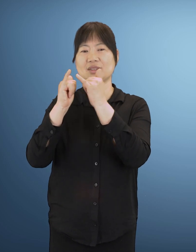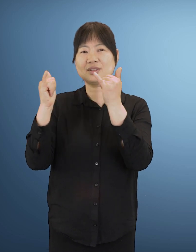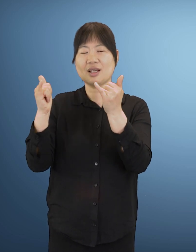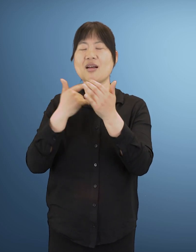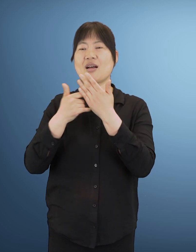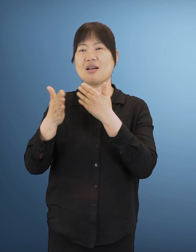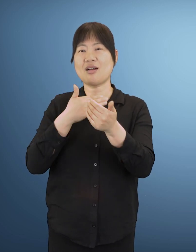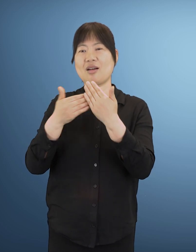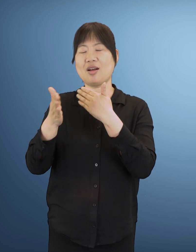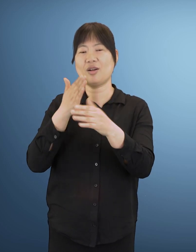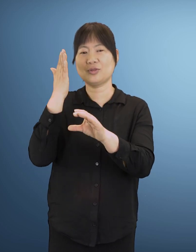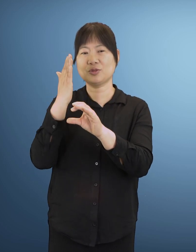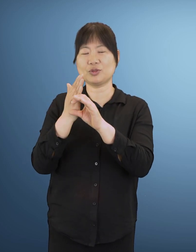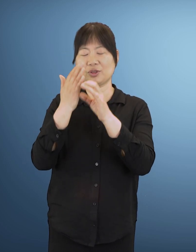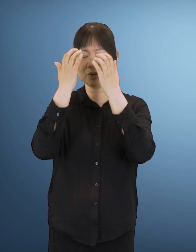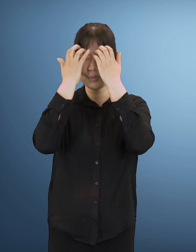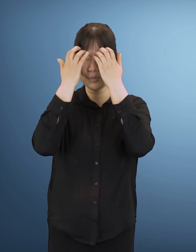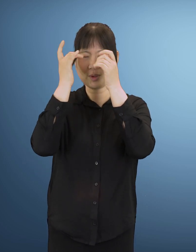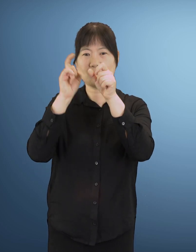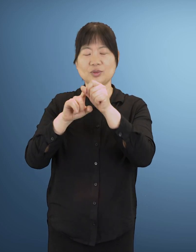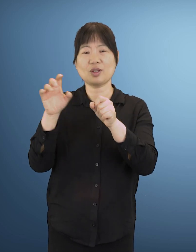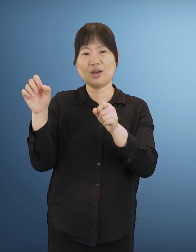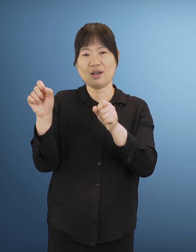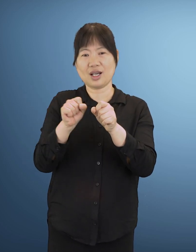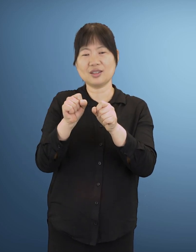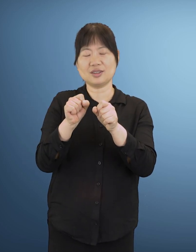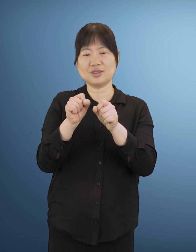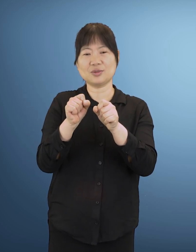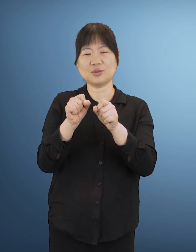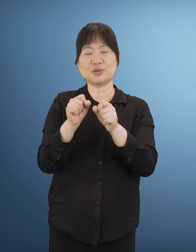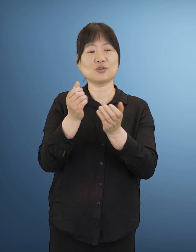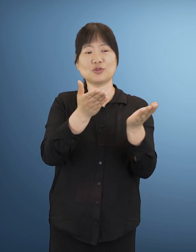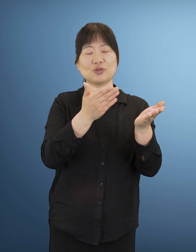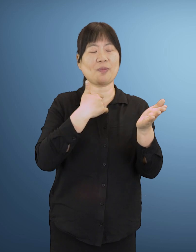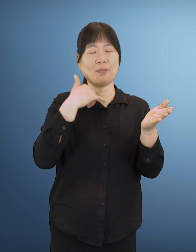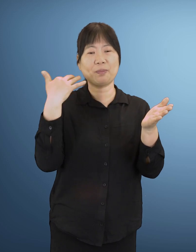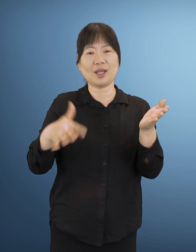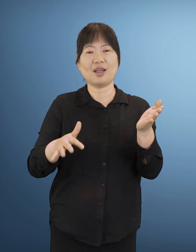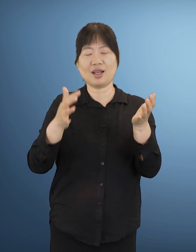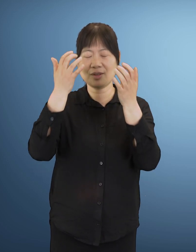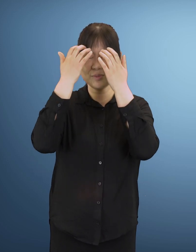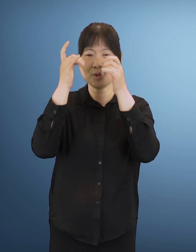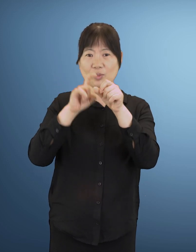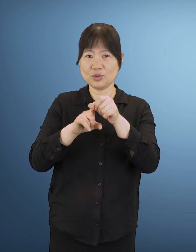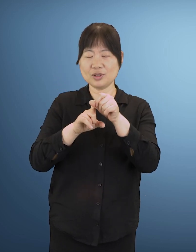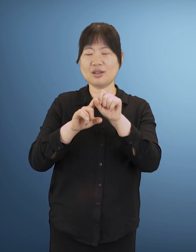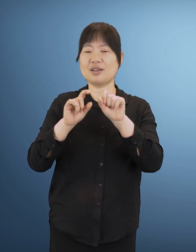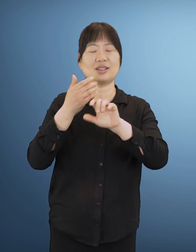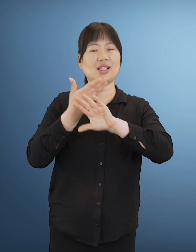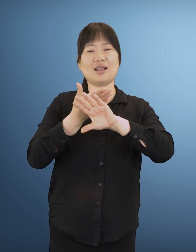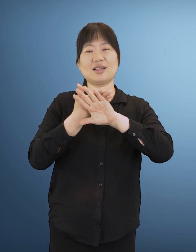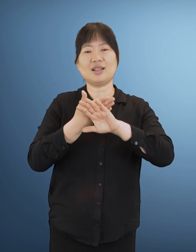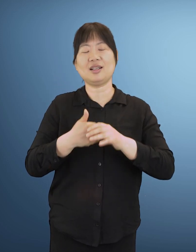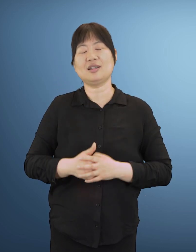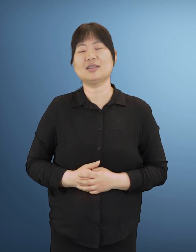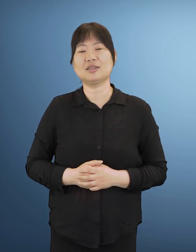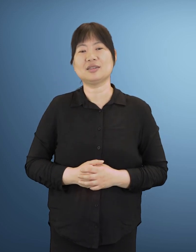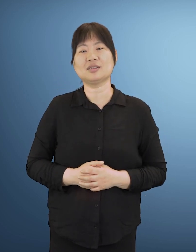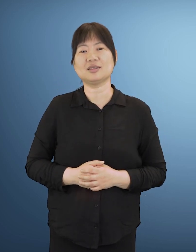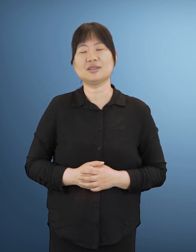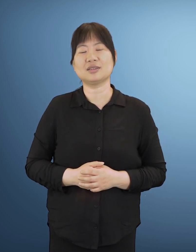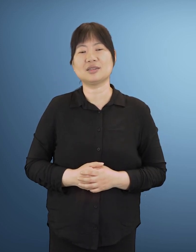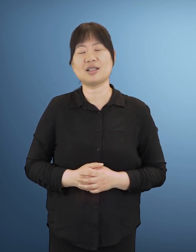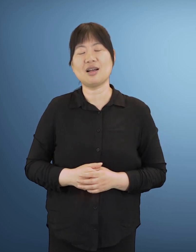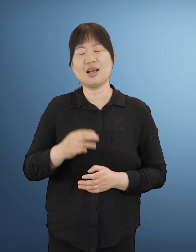백성들이 겪는 그 고통을 목적으로 주신 적이 없어요. 고통이 목적이 아니에요.